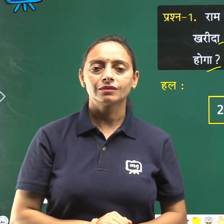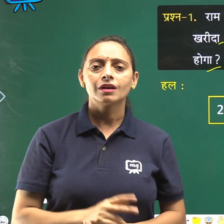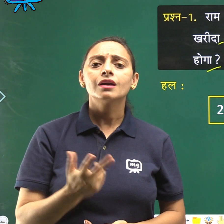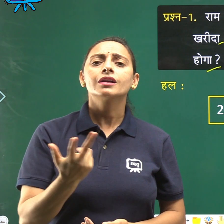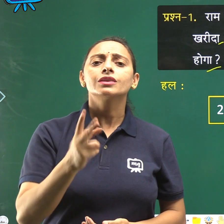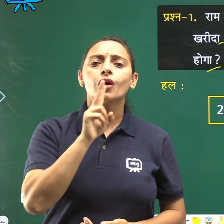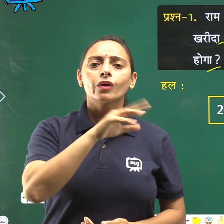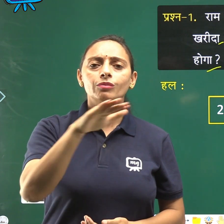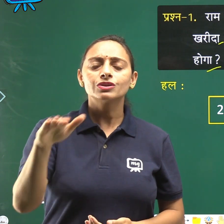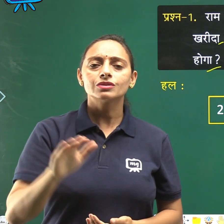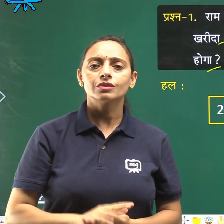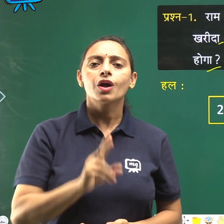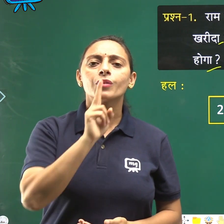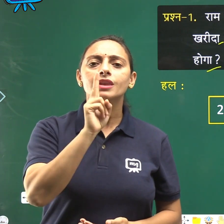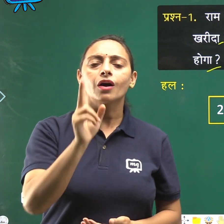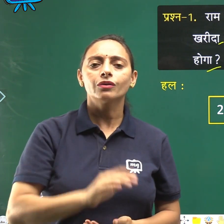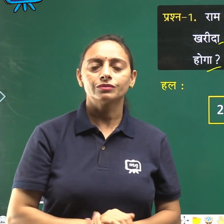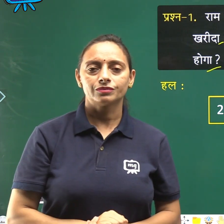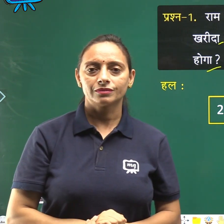कितना होगा बच्चों? बताओ।